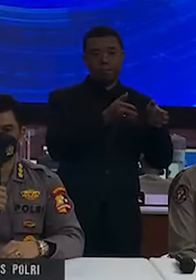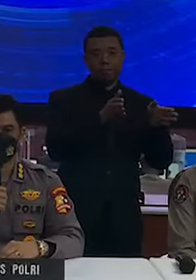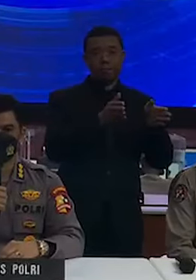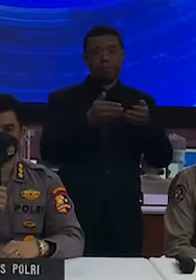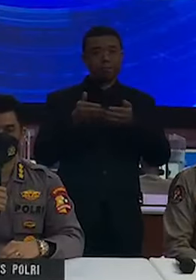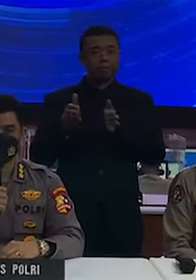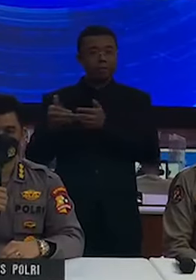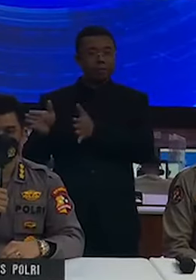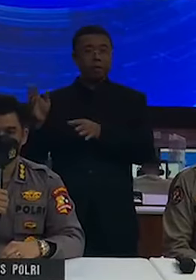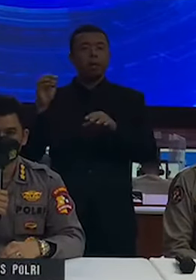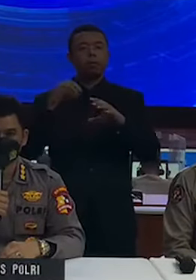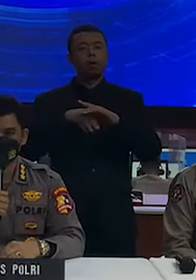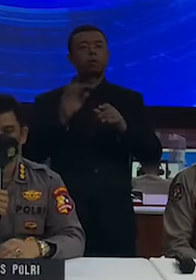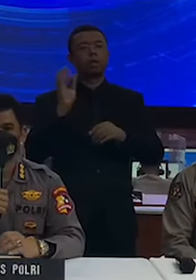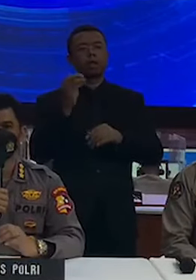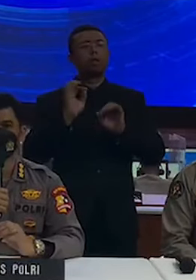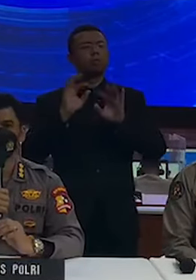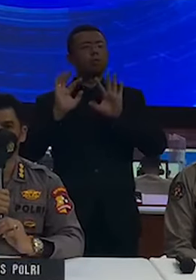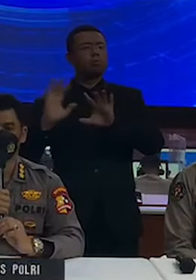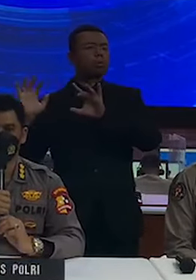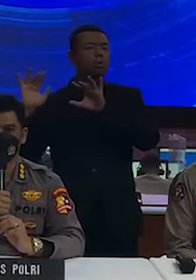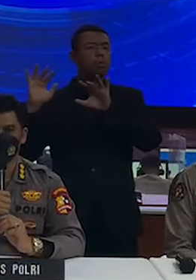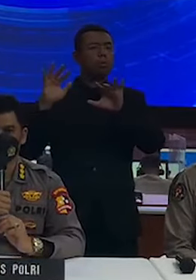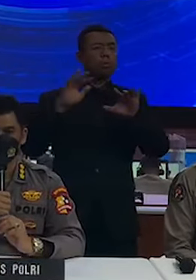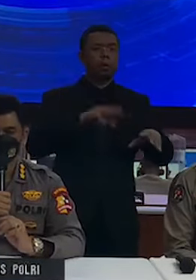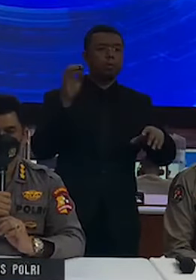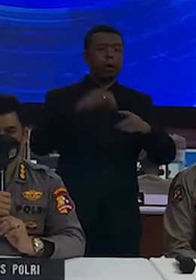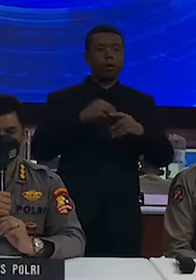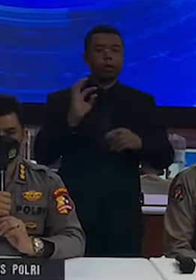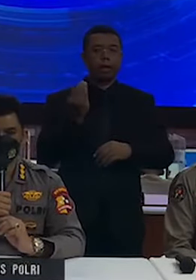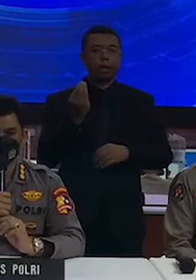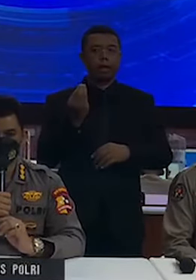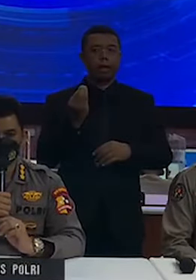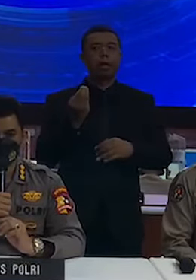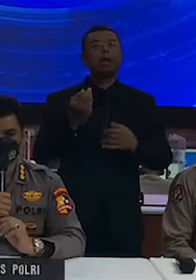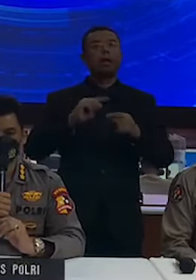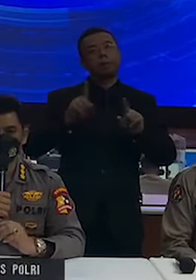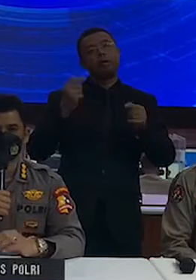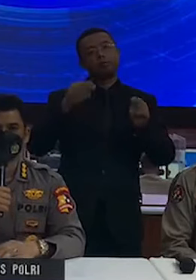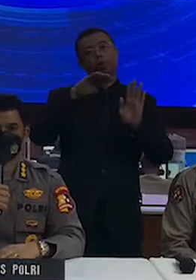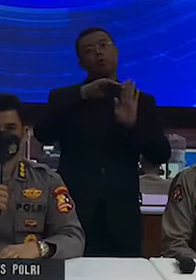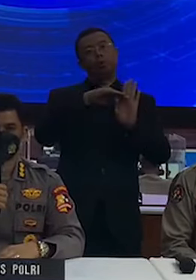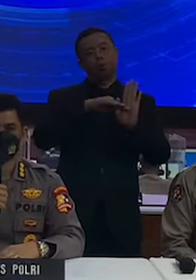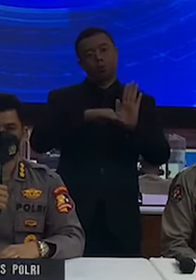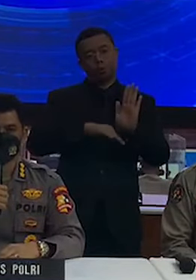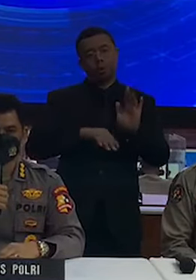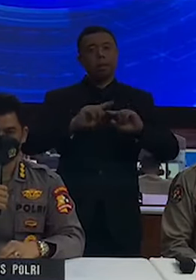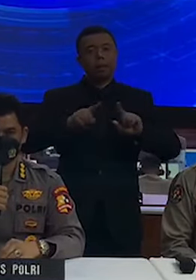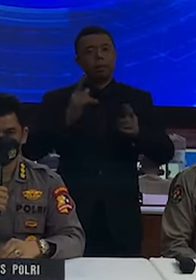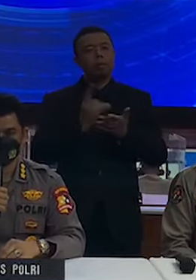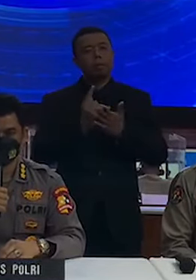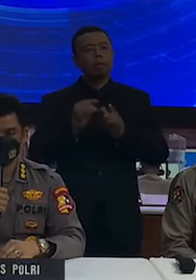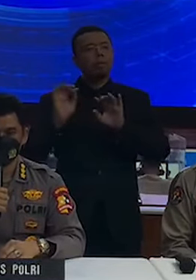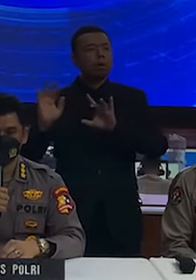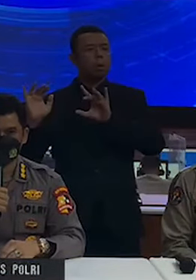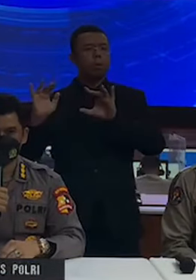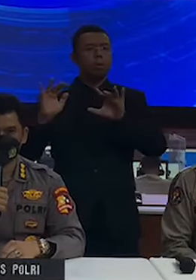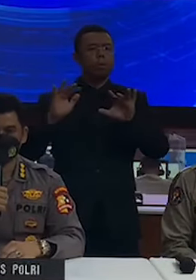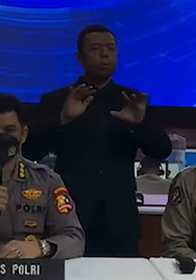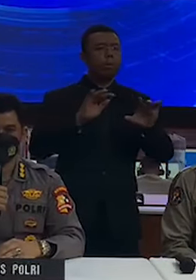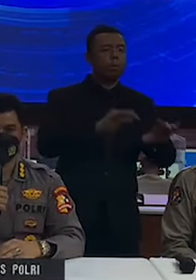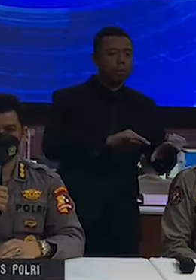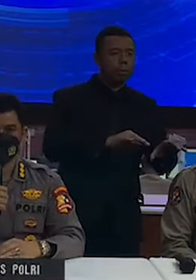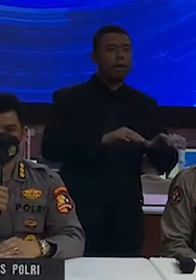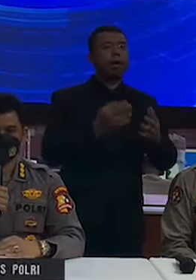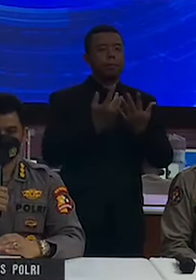ke Jakarta masih terus mengalir walaupun mengalami penurunan, tetapi masih saja